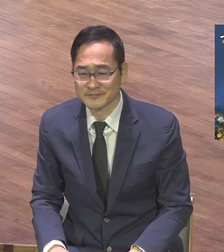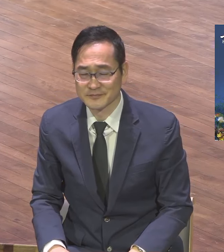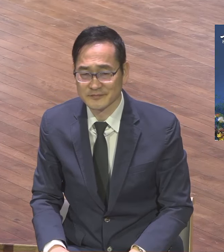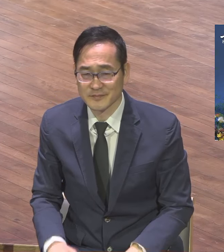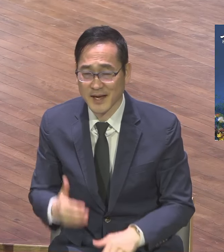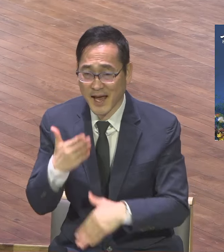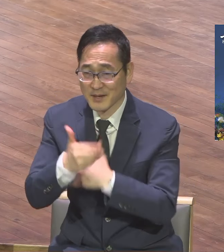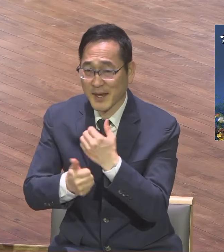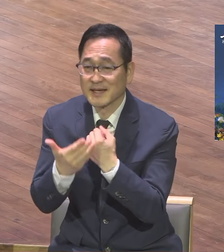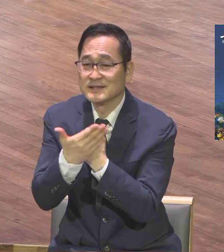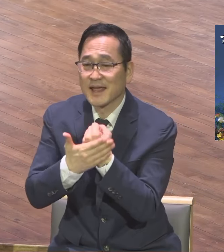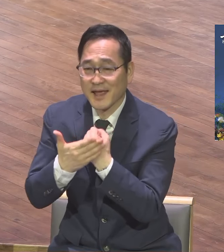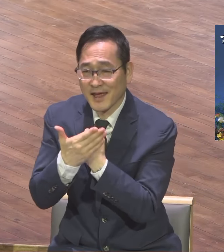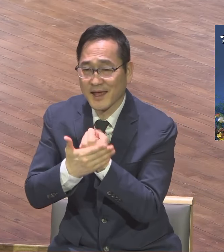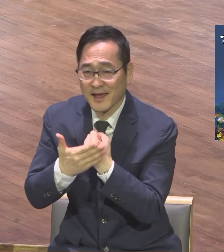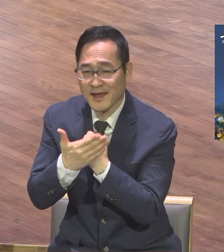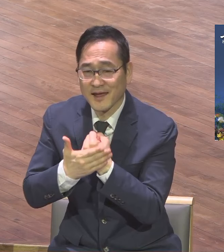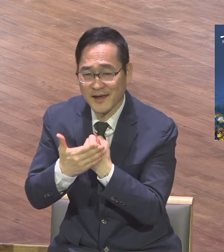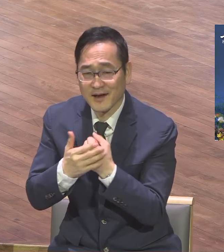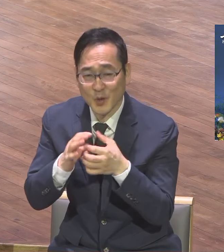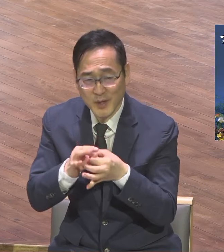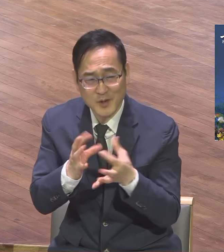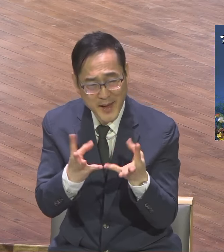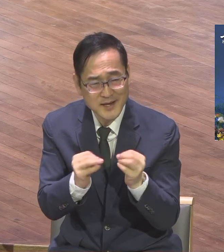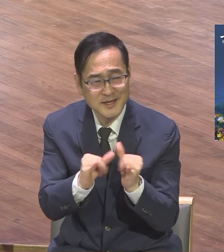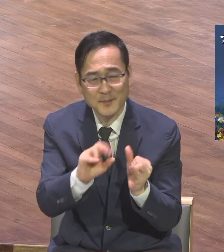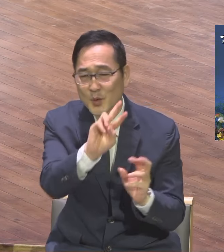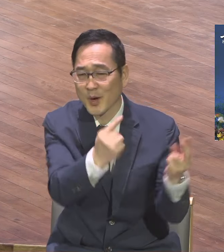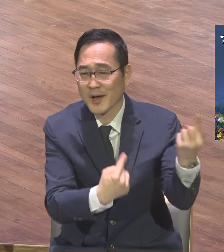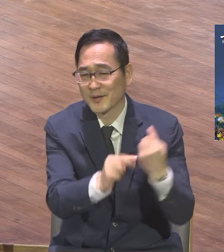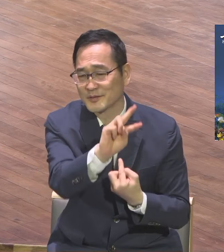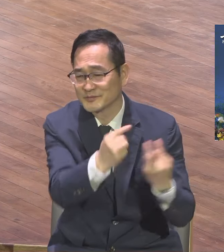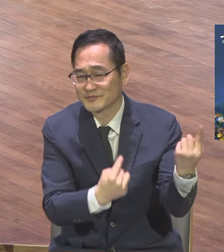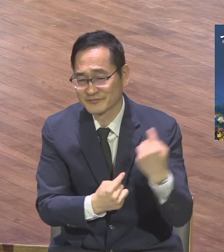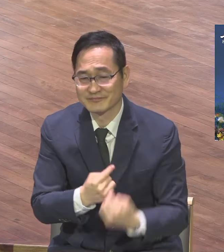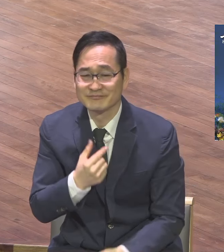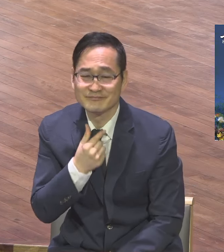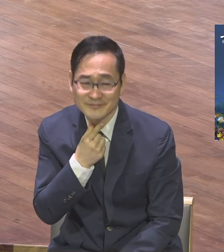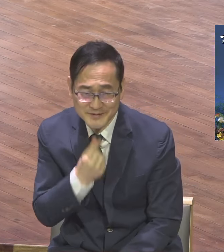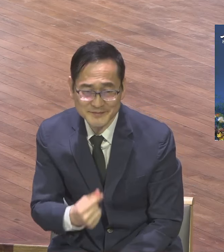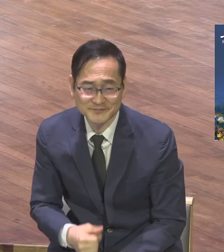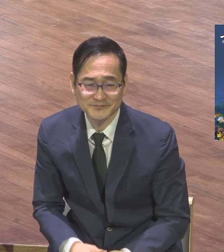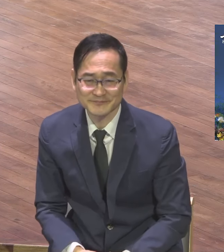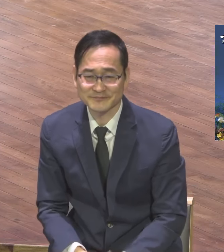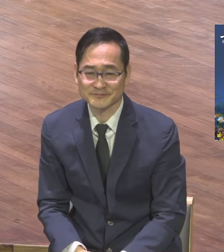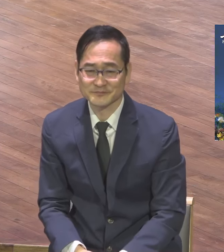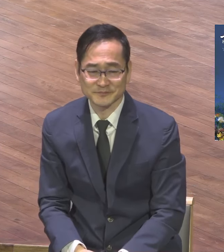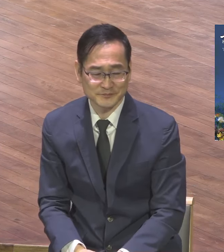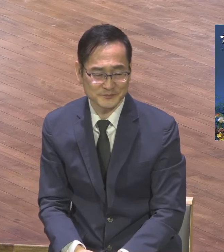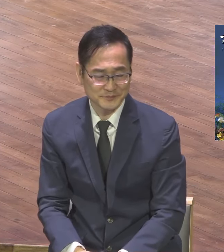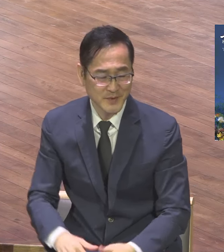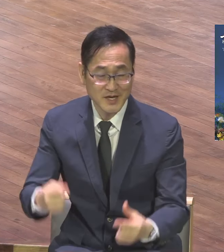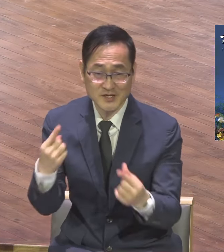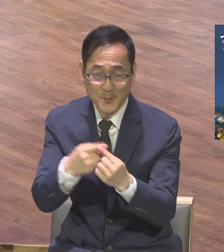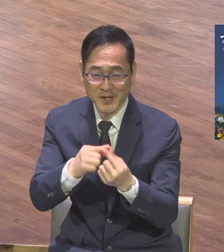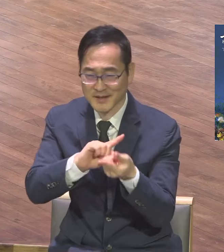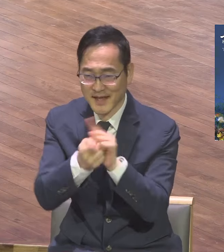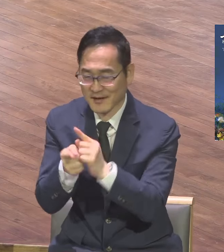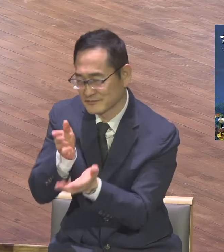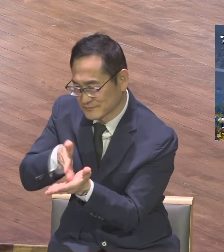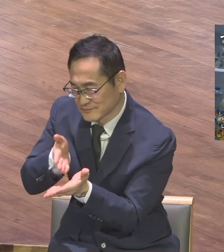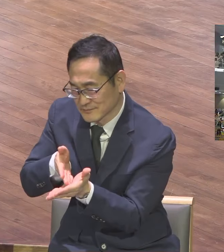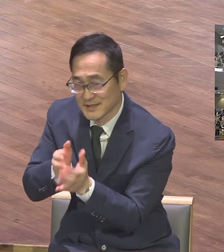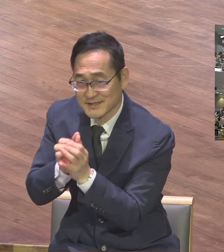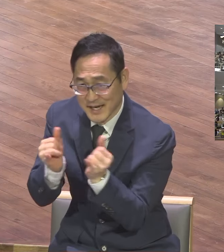넓혀나가는 장막태가 넓혀지는 증거 있기를 주님으로 축복합니다. 그럼 첫째로 대언자 그리스도입니다. 자, 1절을